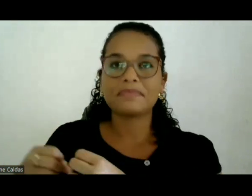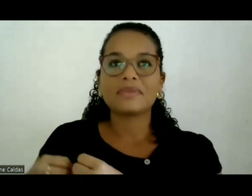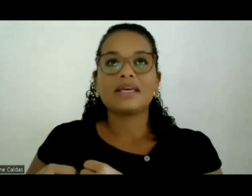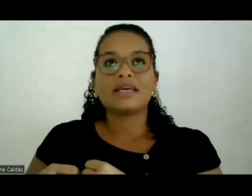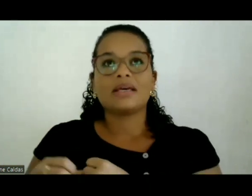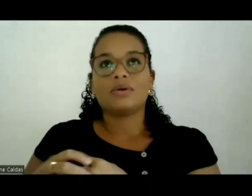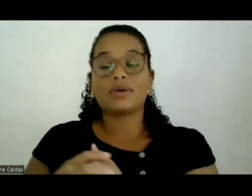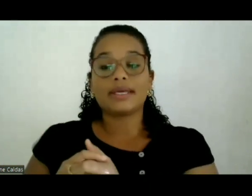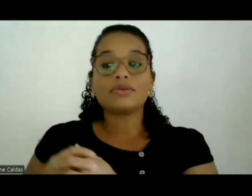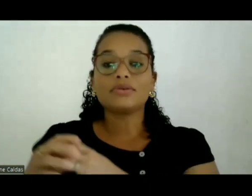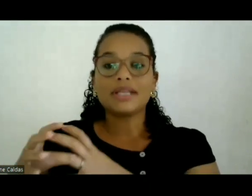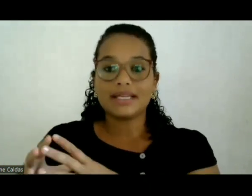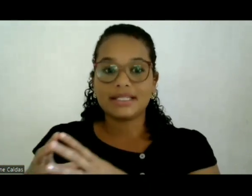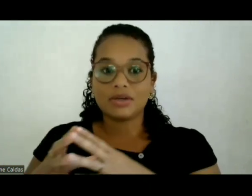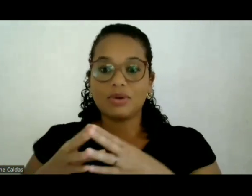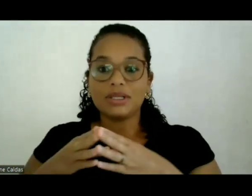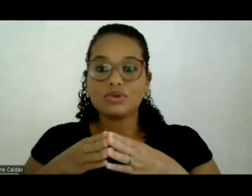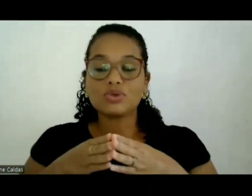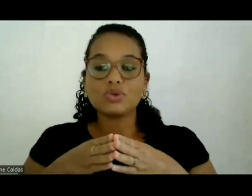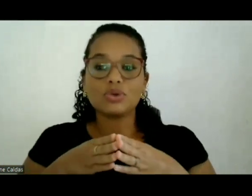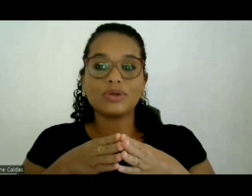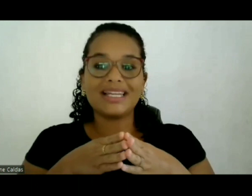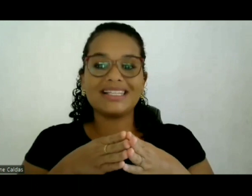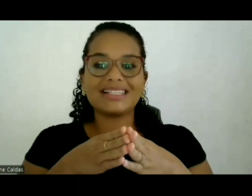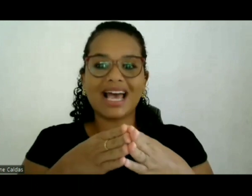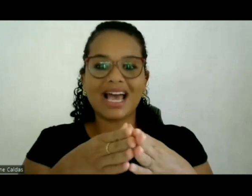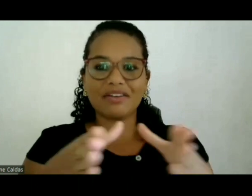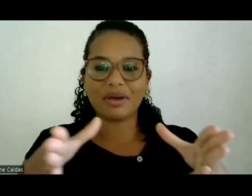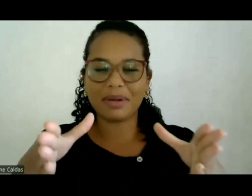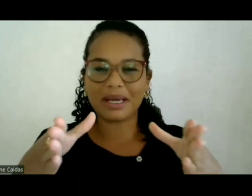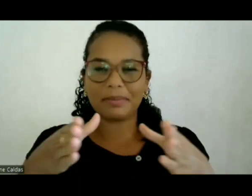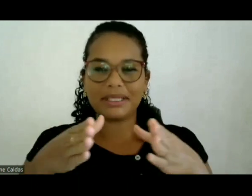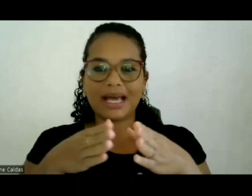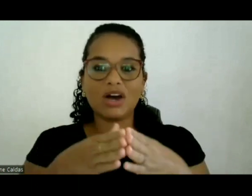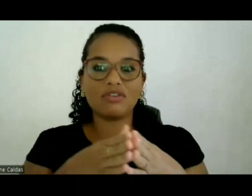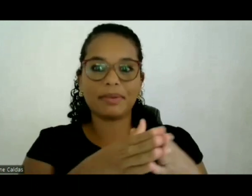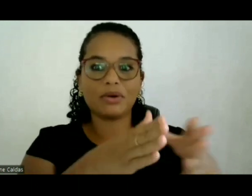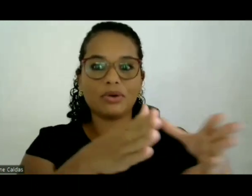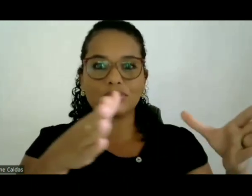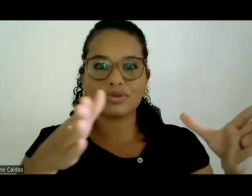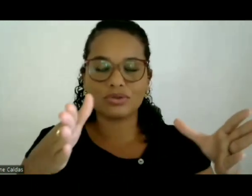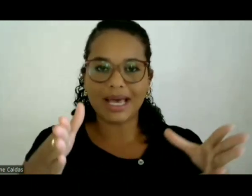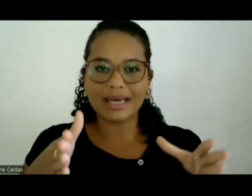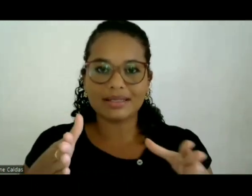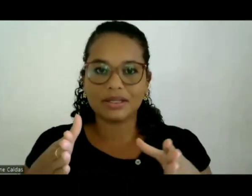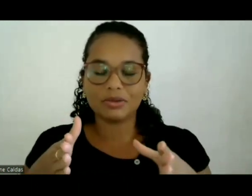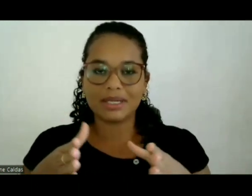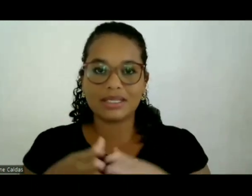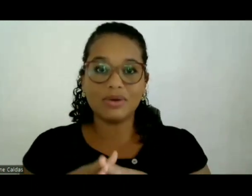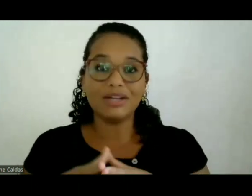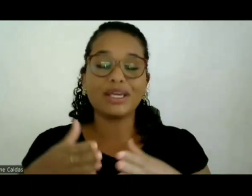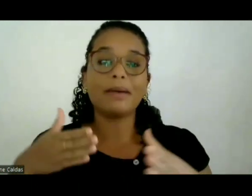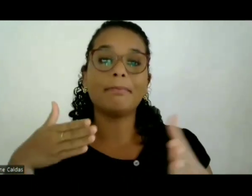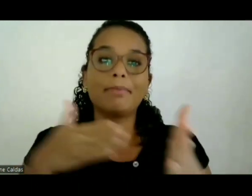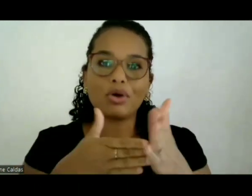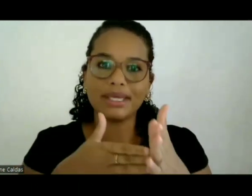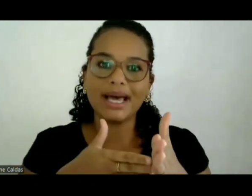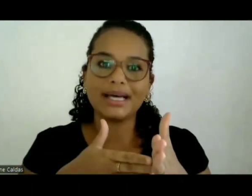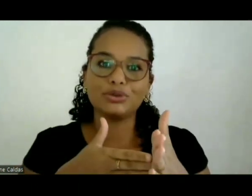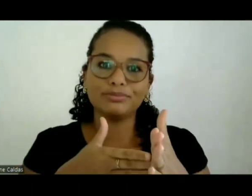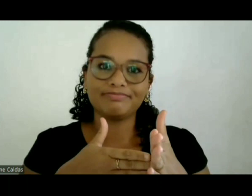caseira, o que que acontece? Quando o surdo ele sai, vai para a capital, vai para outros lugares aqui do Brasil, ele